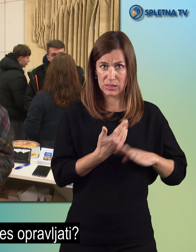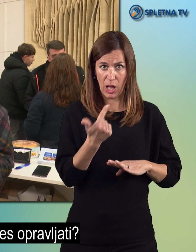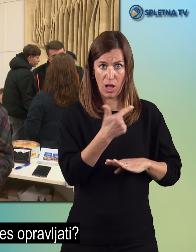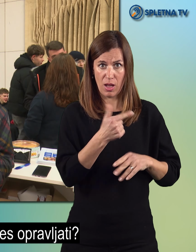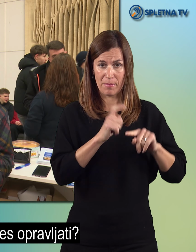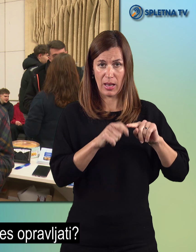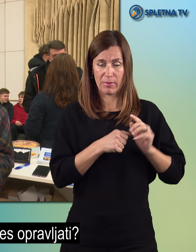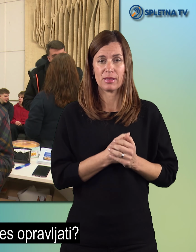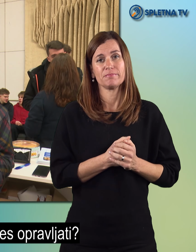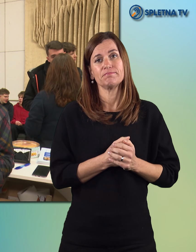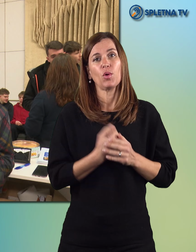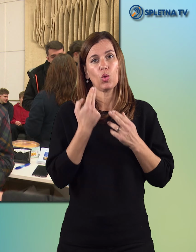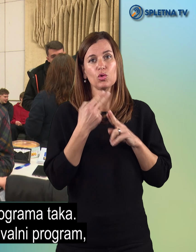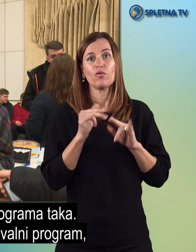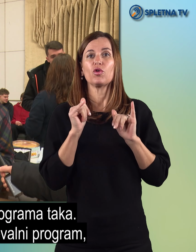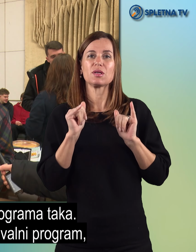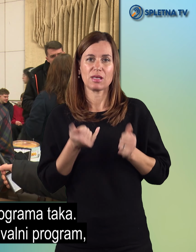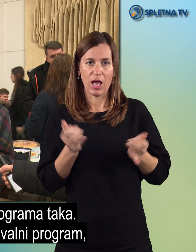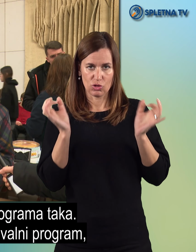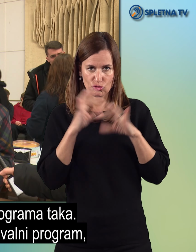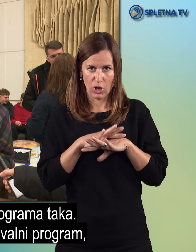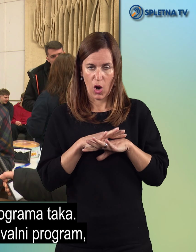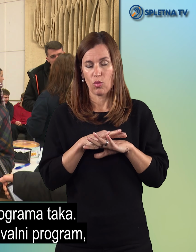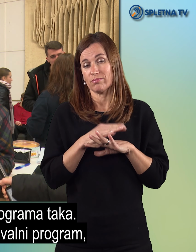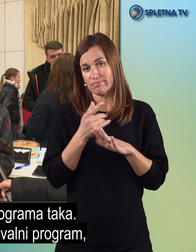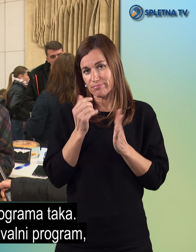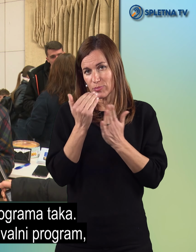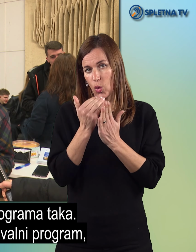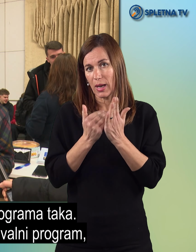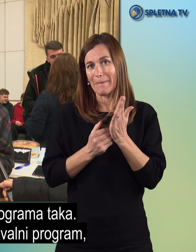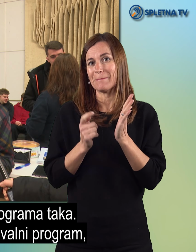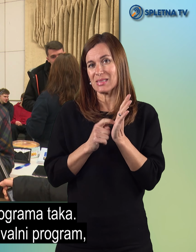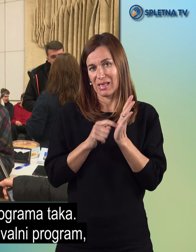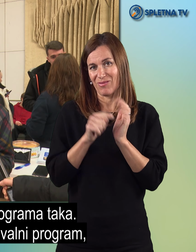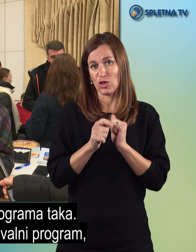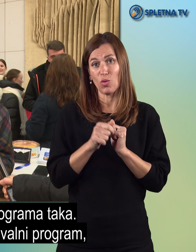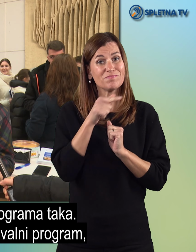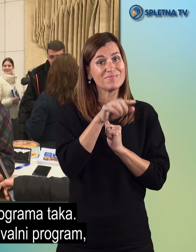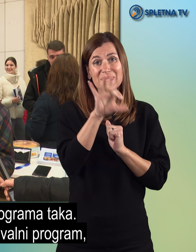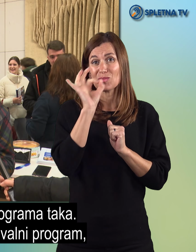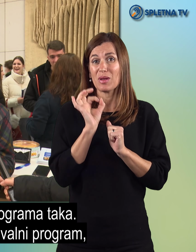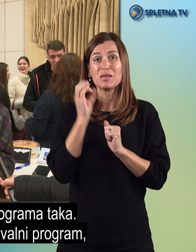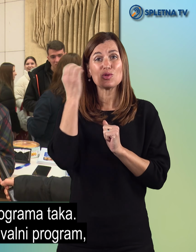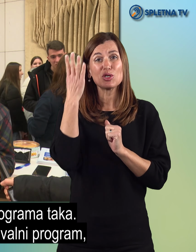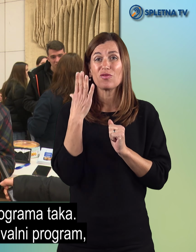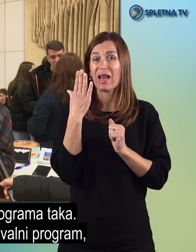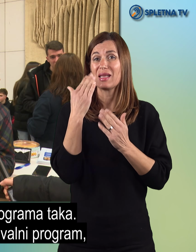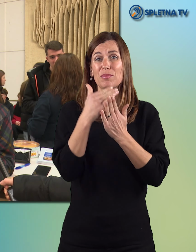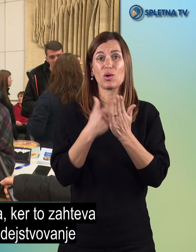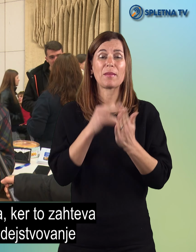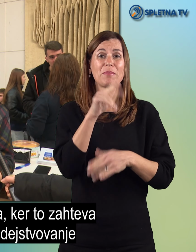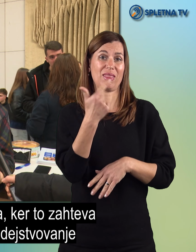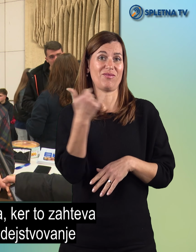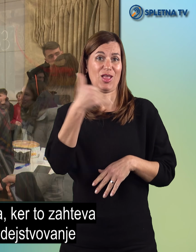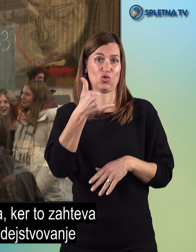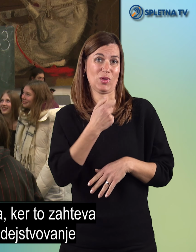ta predmet. Ja, žal je zahteva programa tak, zbrali ste izobraževalni program, ki